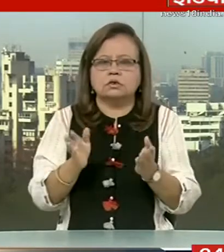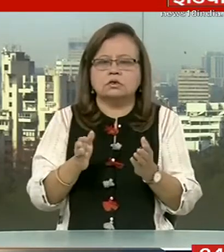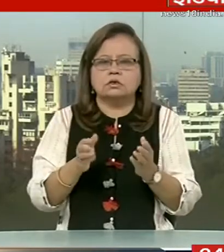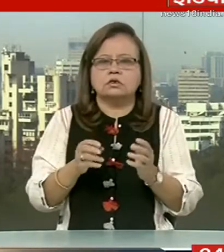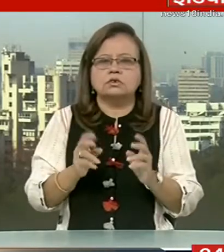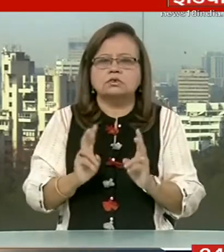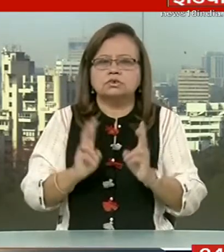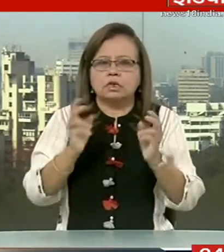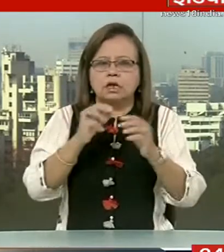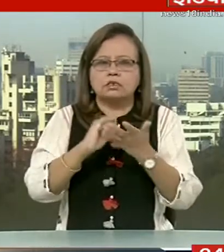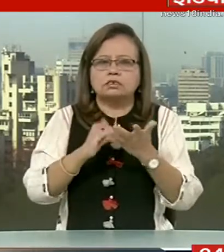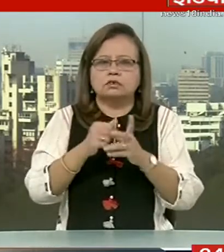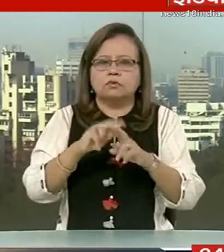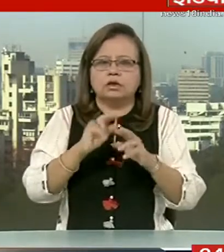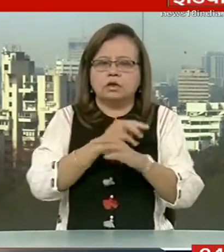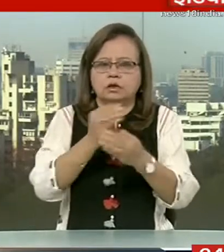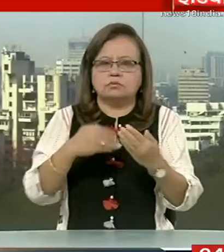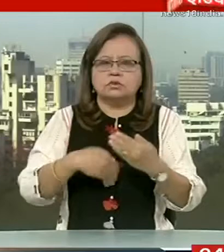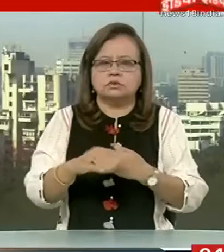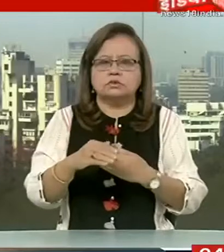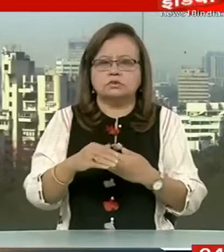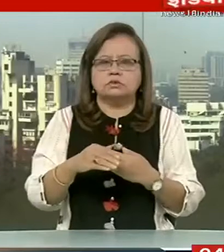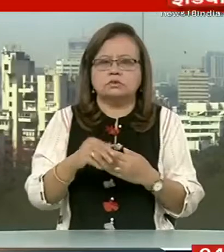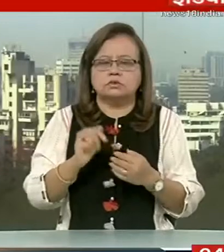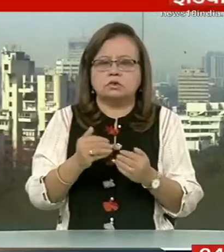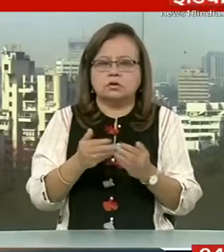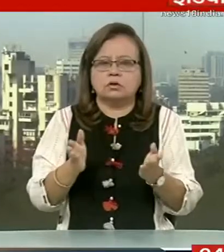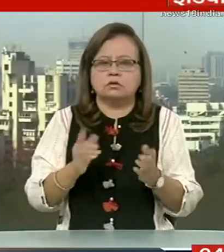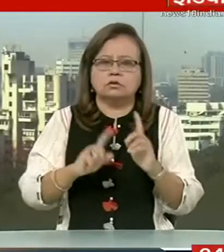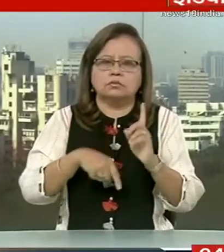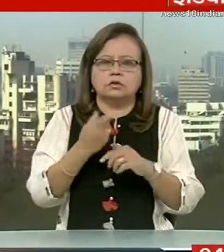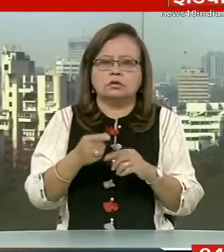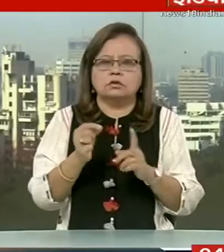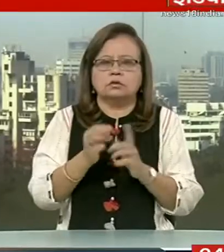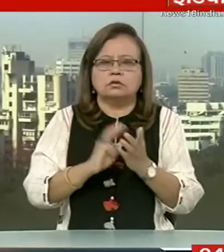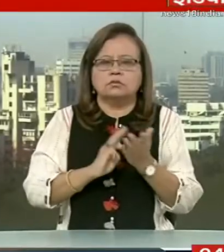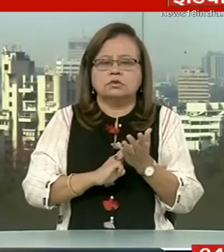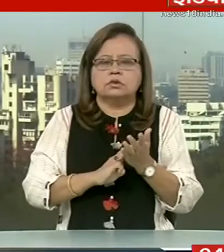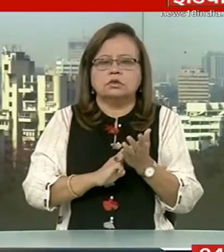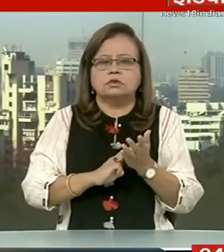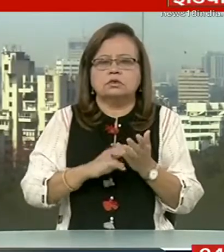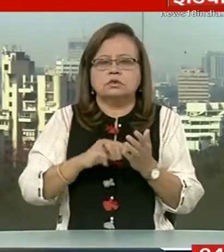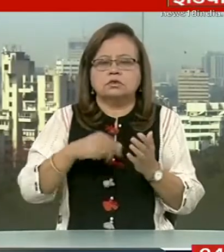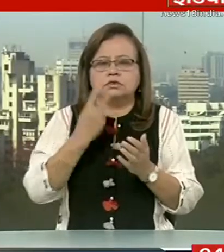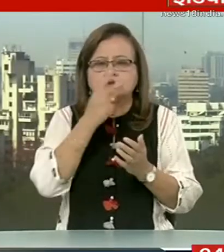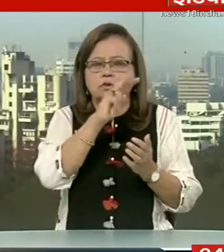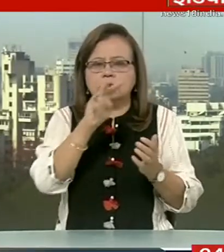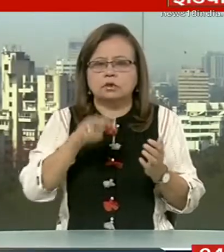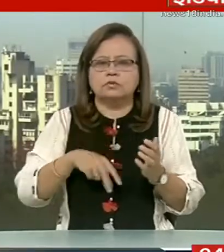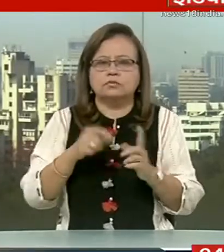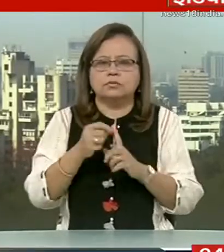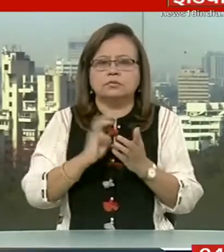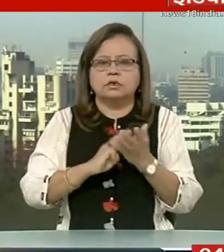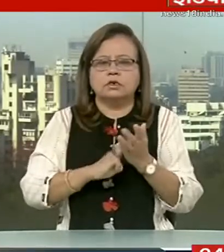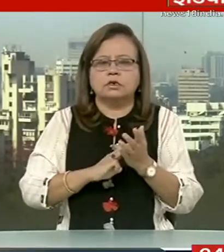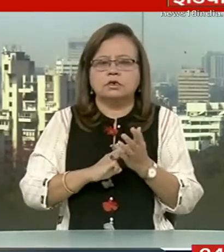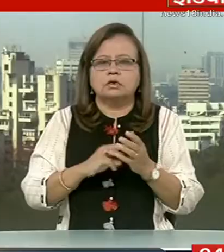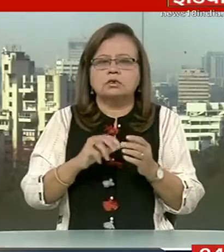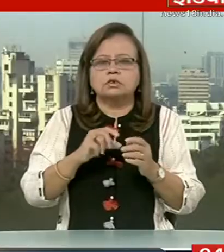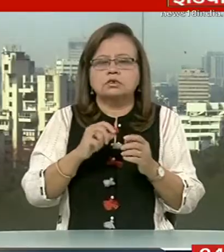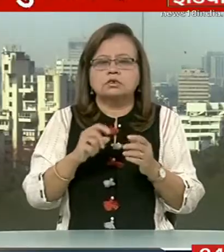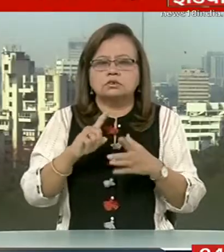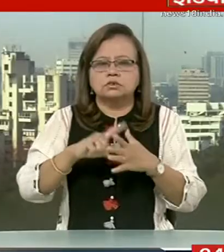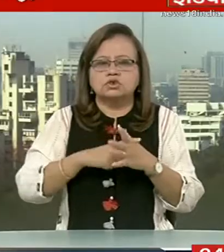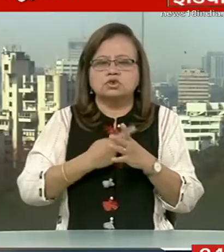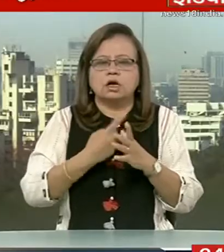जंगल सफारी के नाम से जाना जाता है प्राणी उद्यान का उद्घाटन करने के बाद प्रधानमंत्री नरेंद्र मोदी उसके दौरे पर निकले पीएम ने